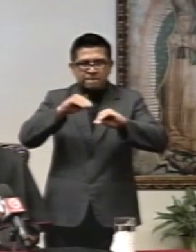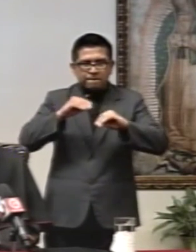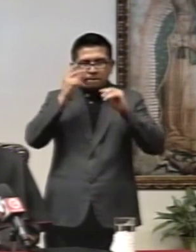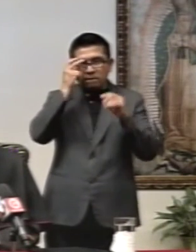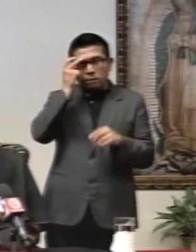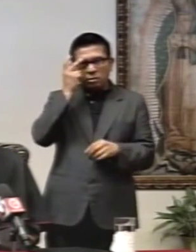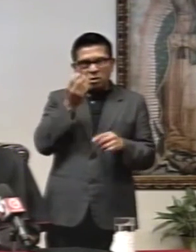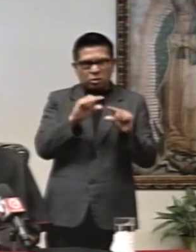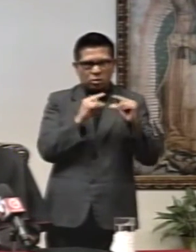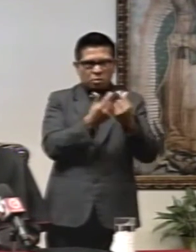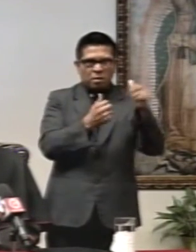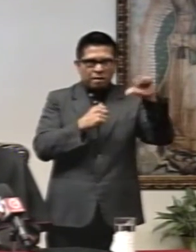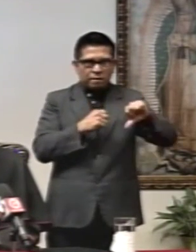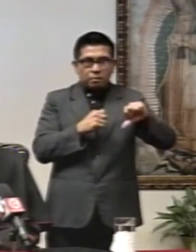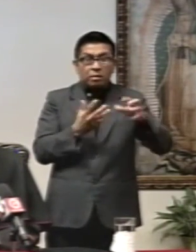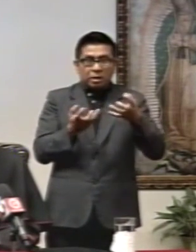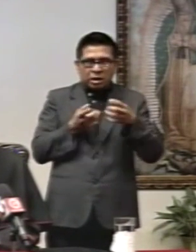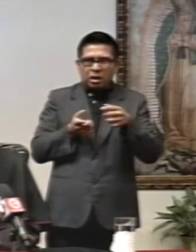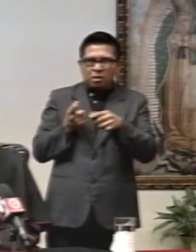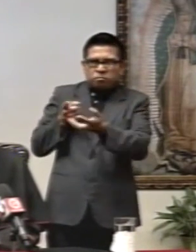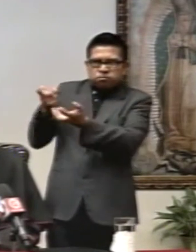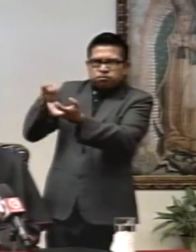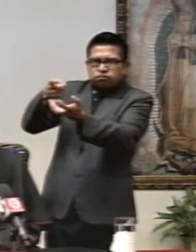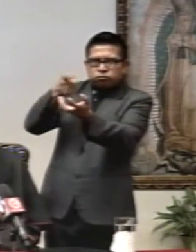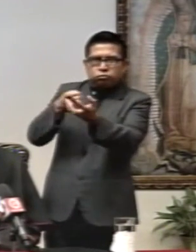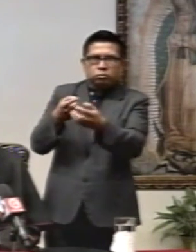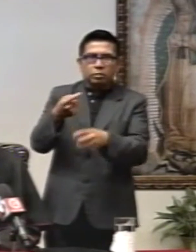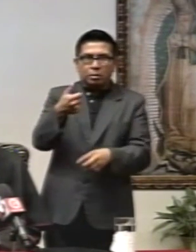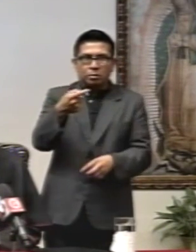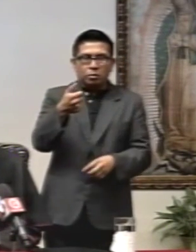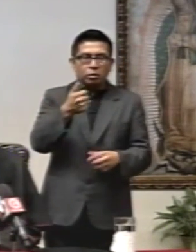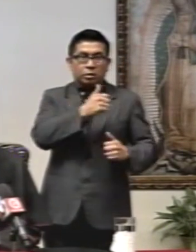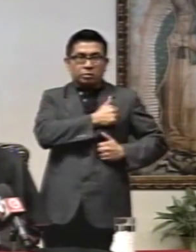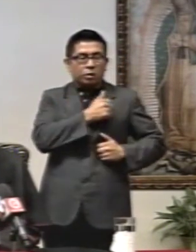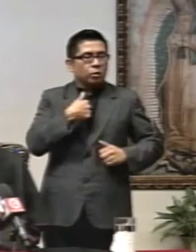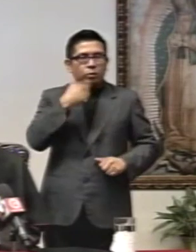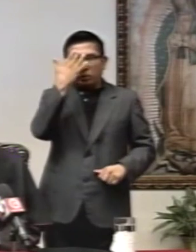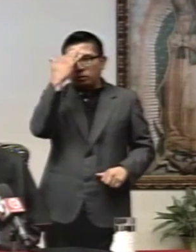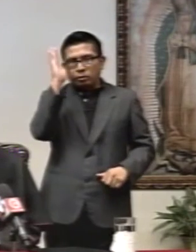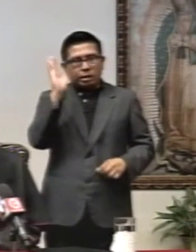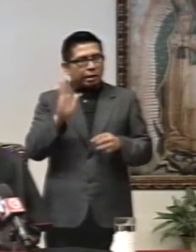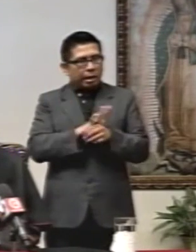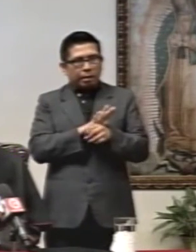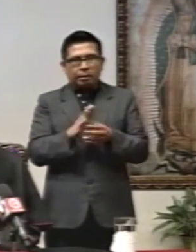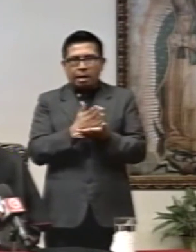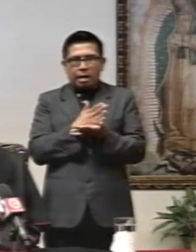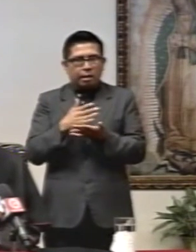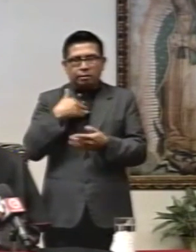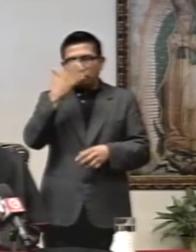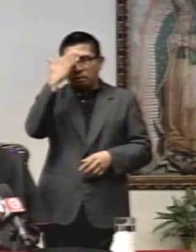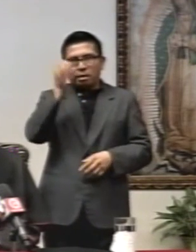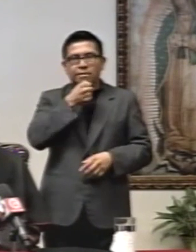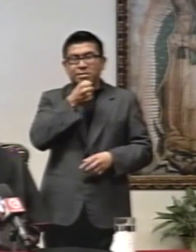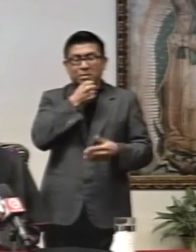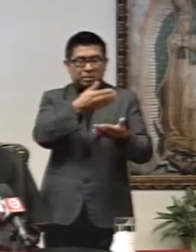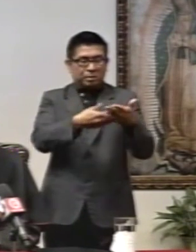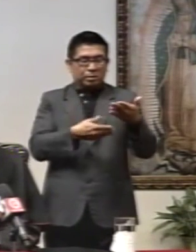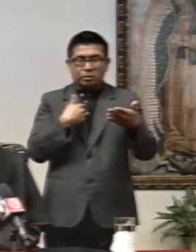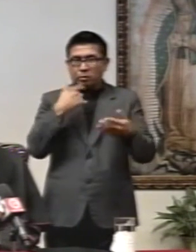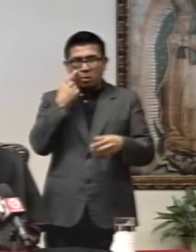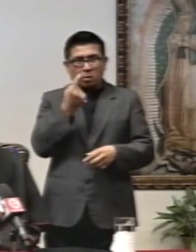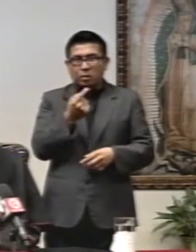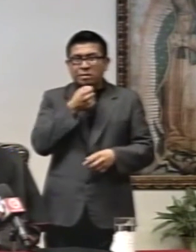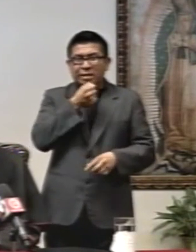atacar a las autoridades de seguridad pública, lo desconozco totalmente. No tengo yo la